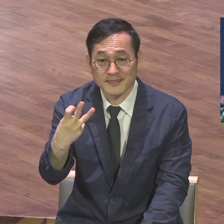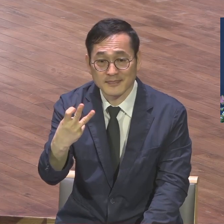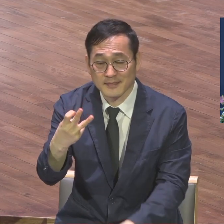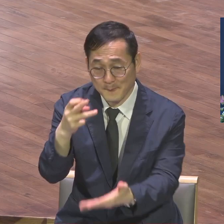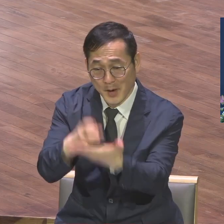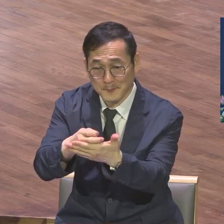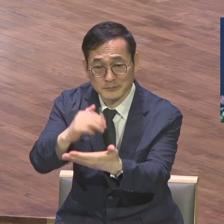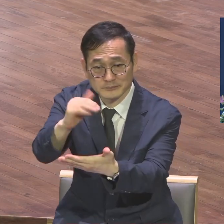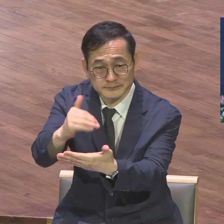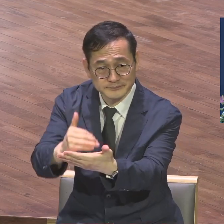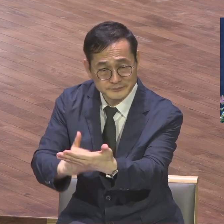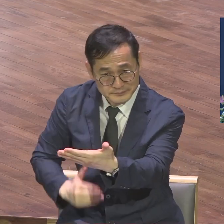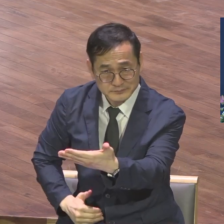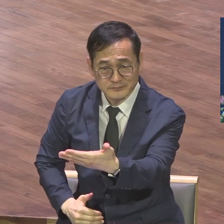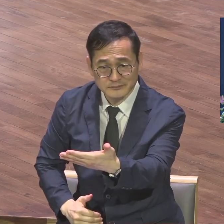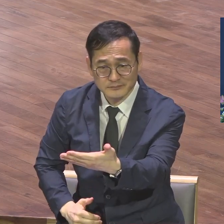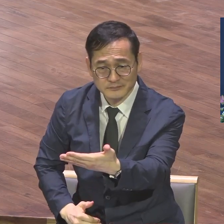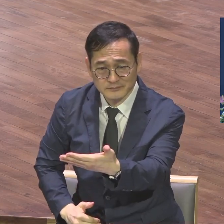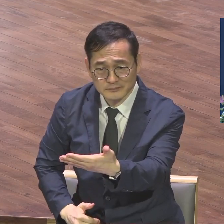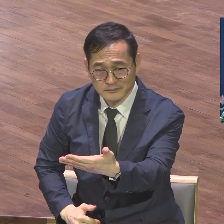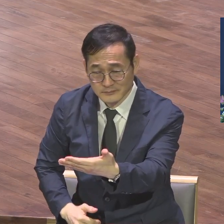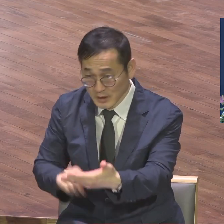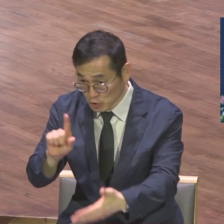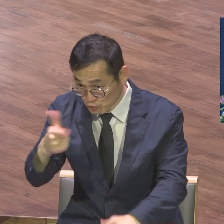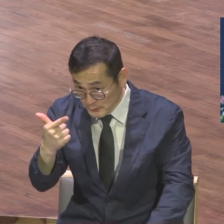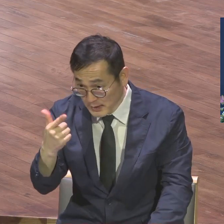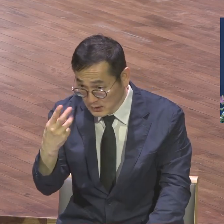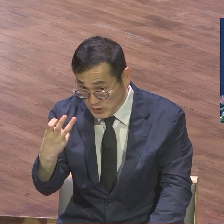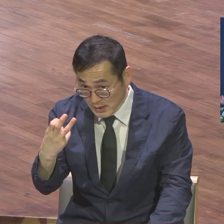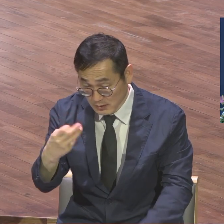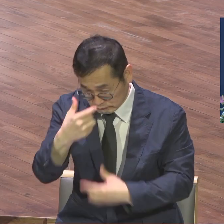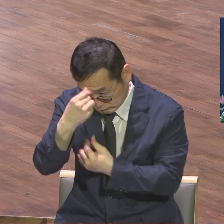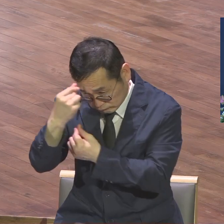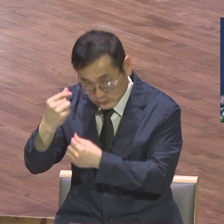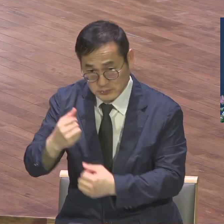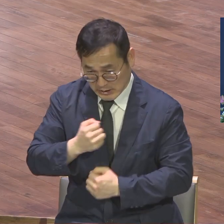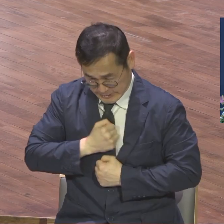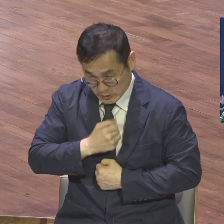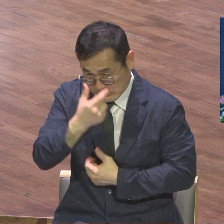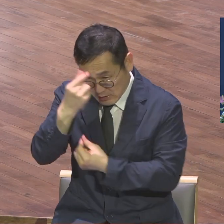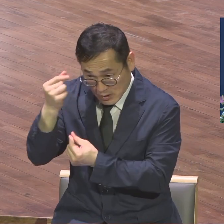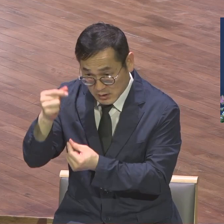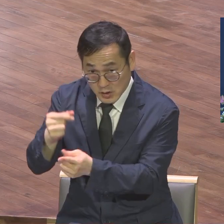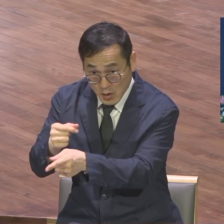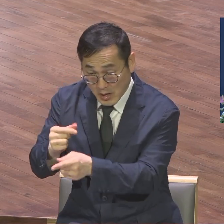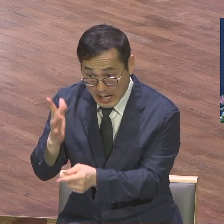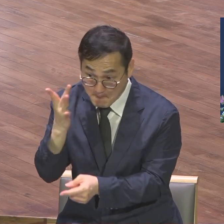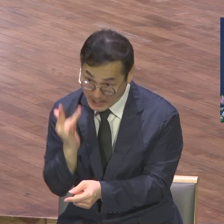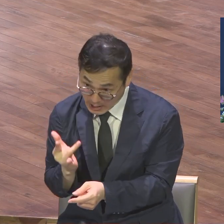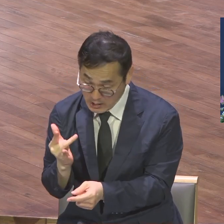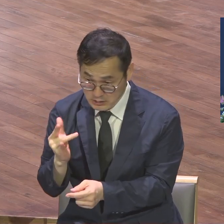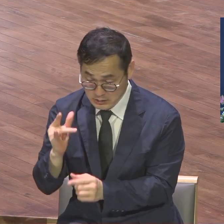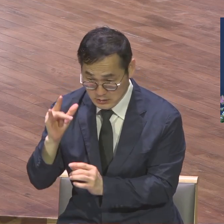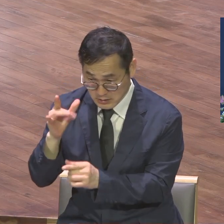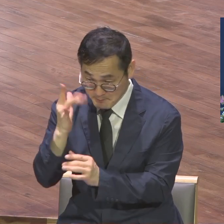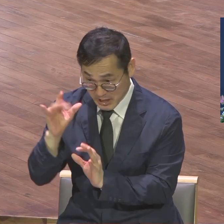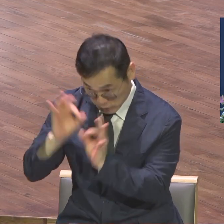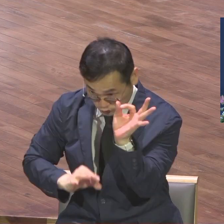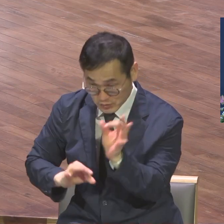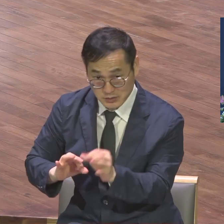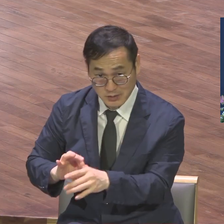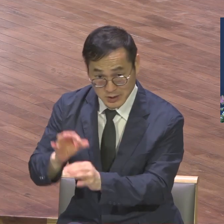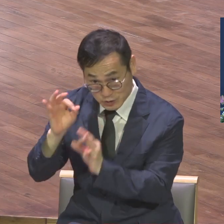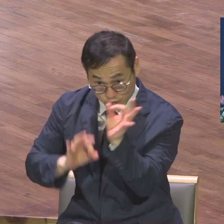규례를 이들이 실제로는 지키기 힘들었어요. 이거 다 지키야 구원했는데 이거 다 지킬 수가 없어요.